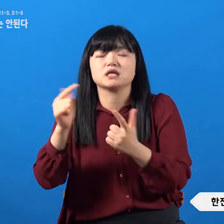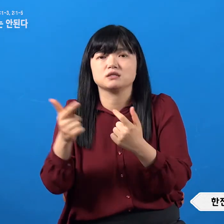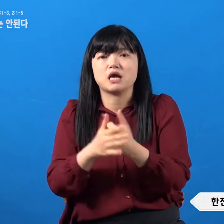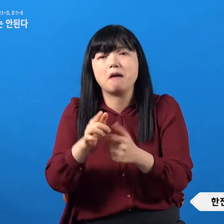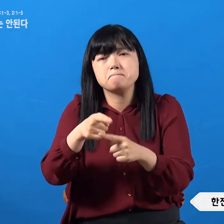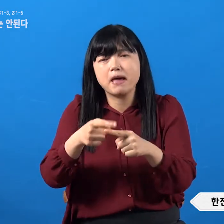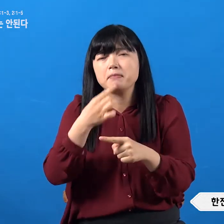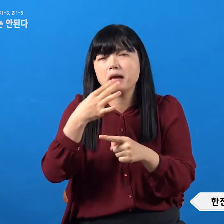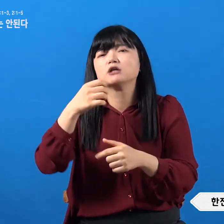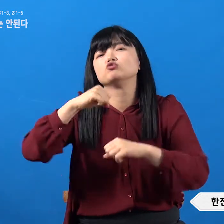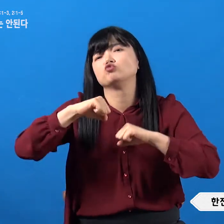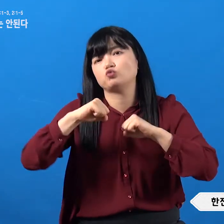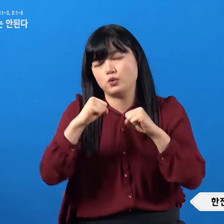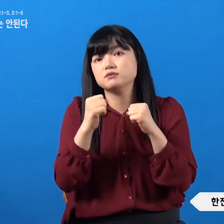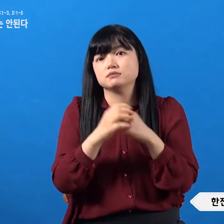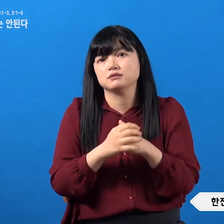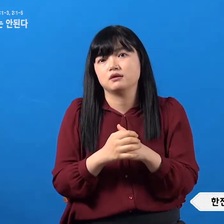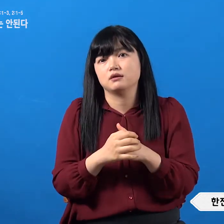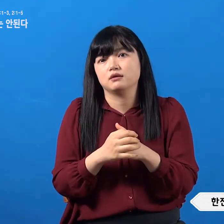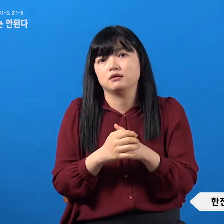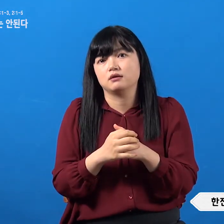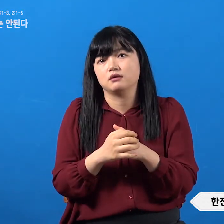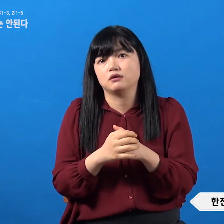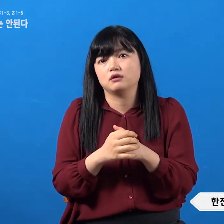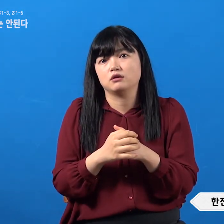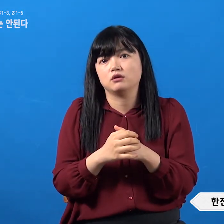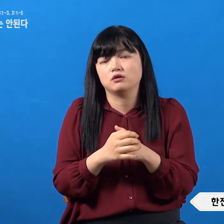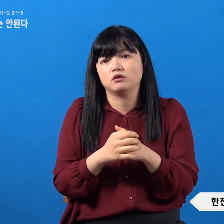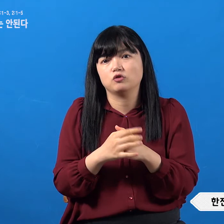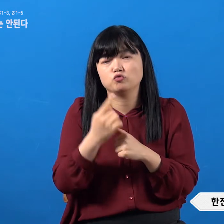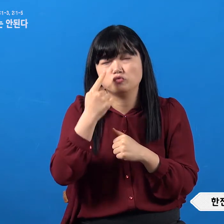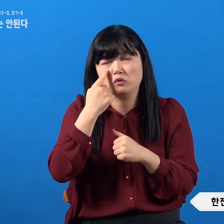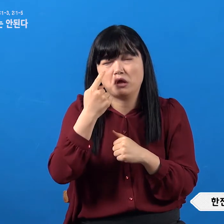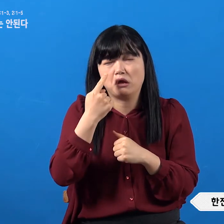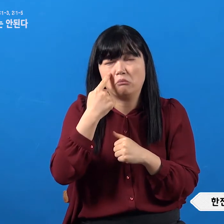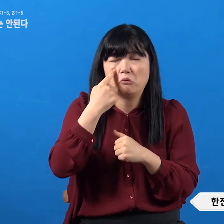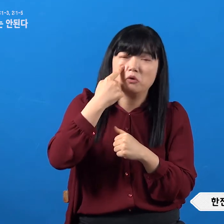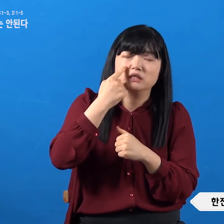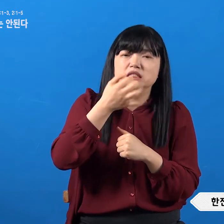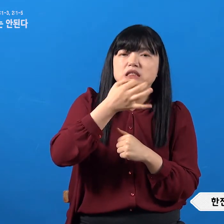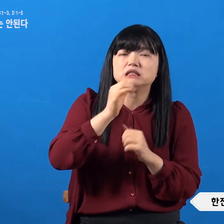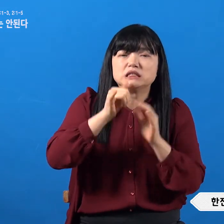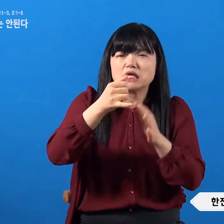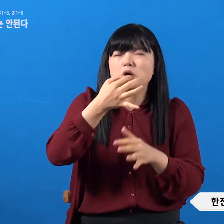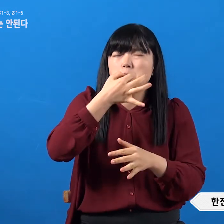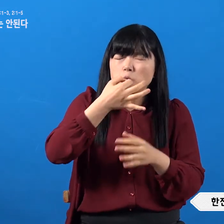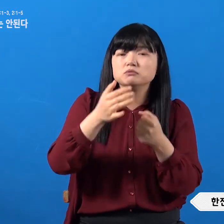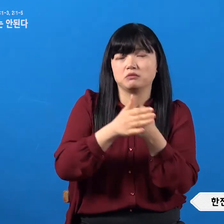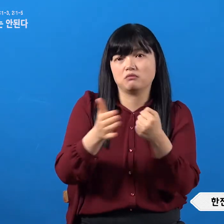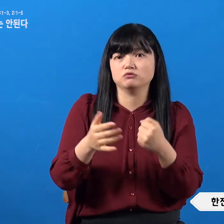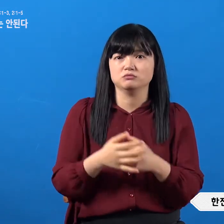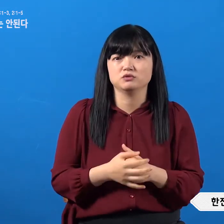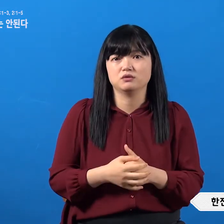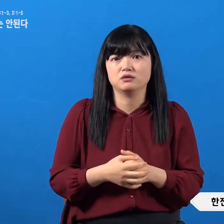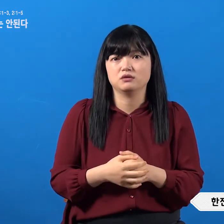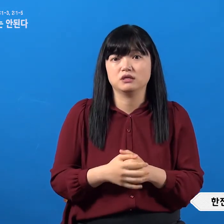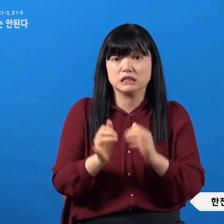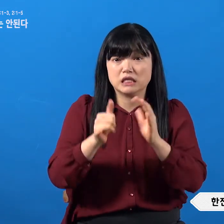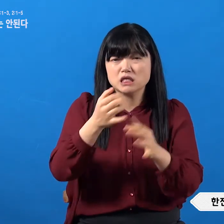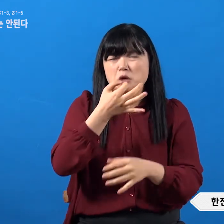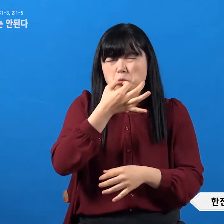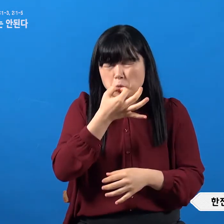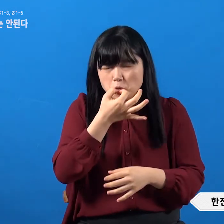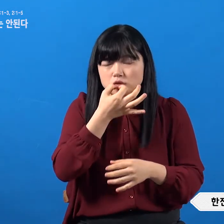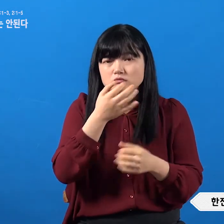절반만 순종했습니다. 눈에 보이는 그 세상 욕심 때문이죠. 그